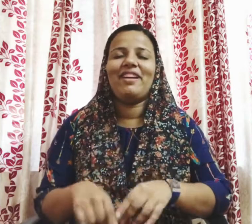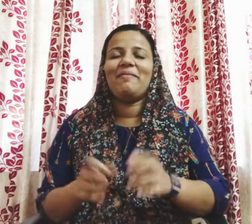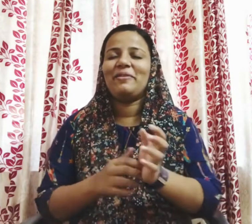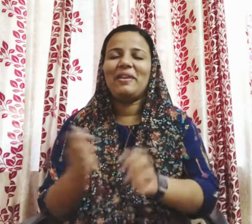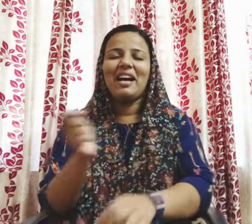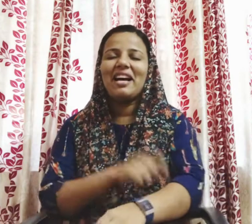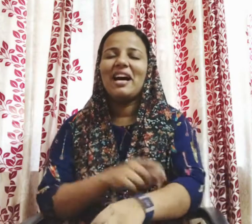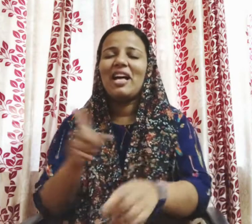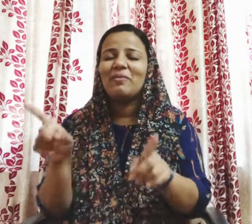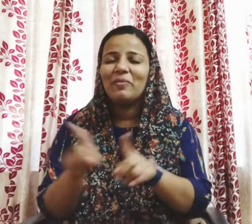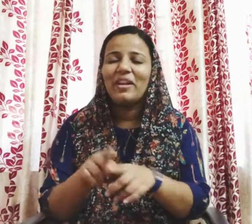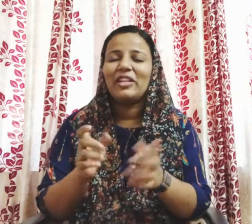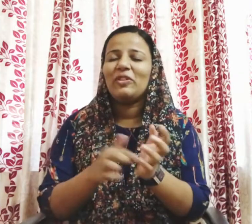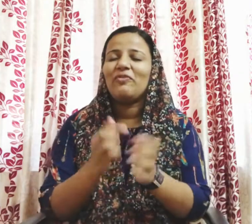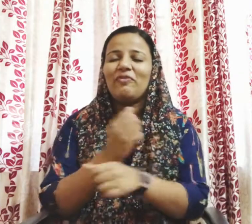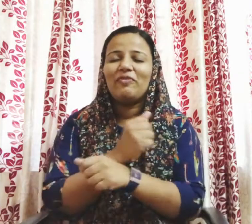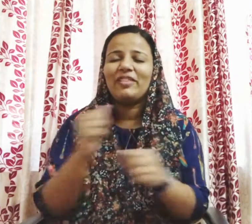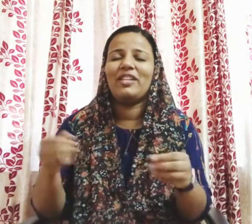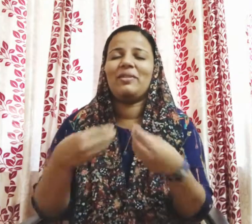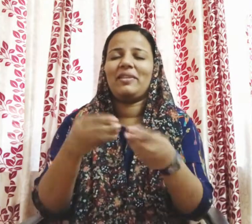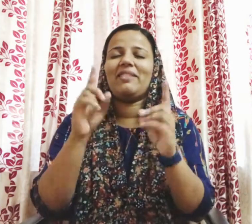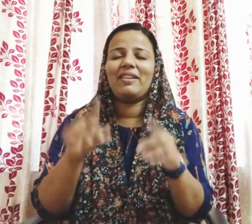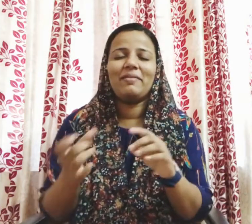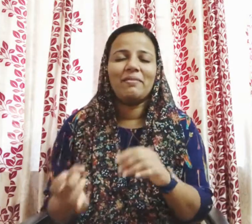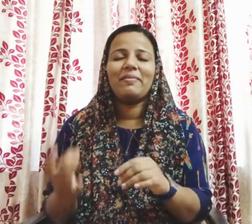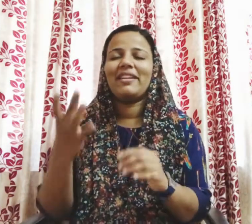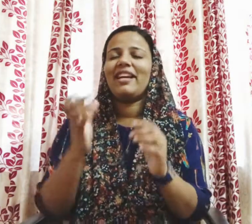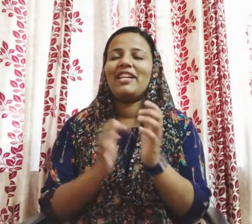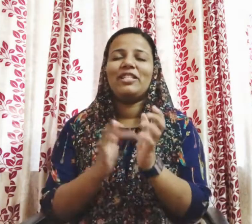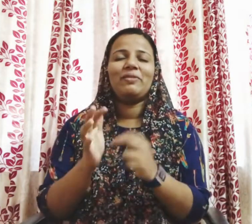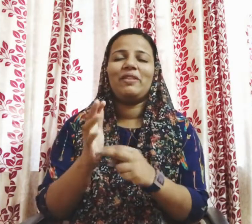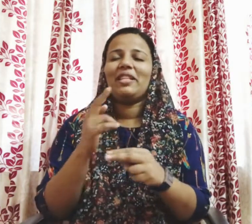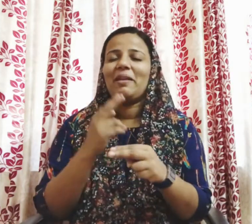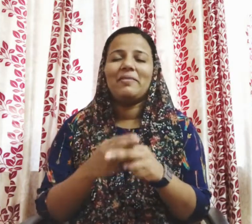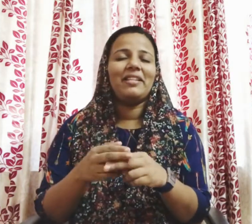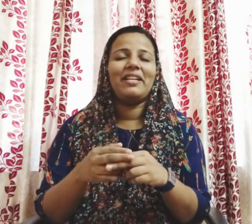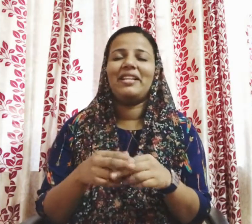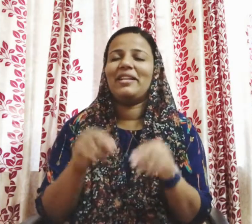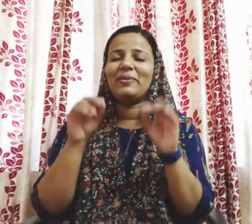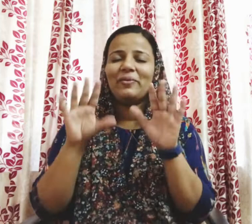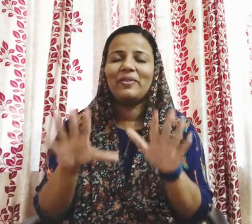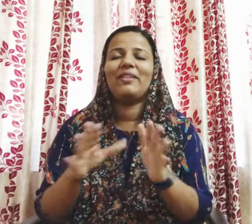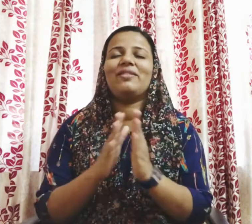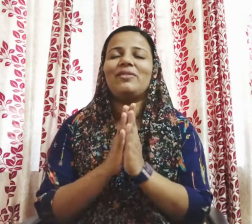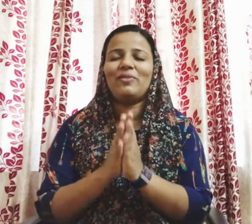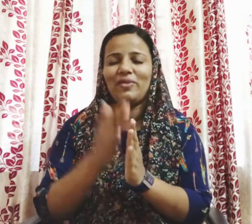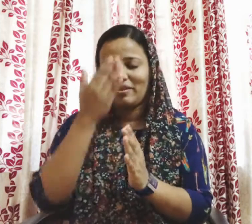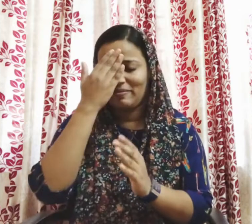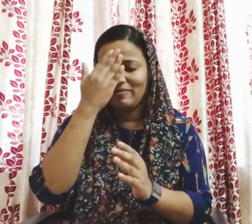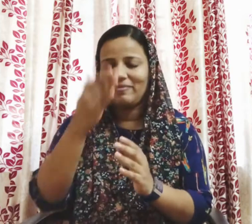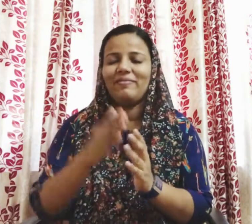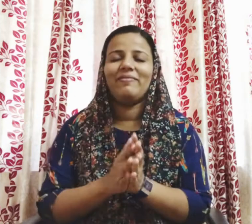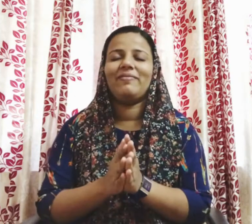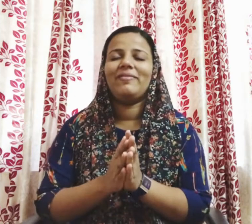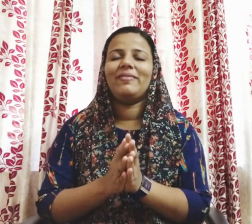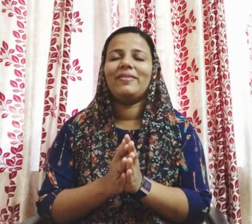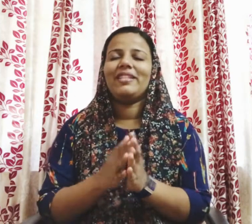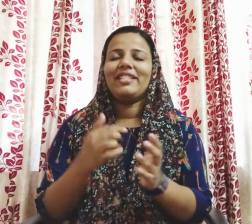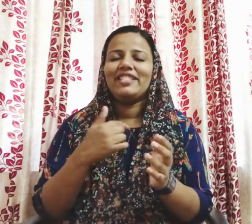വെക്കണമേ. അടിപ്പിടരാനുള്ള സൗഖ്യത്തെ കർത്താവേ ഇന്ന് പ്രഭാതത്തിൽ യേശുവിൻ്റെ നാമത്തിൽ തൻ്റെ മക്കളുടെ മേൽ അങ്ങ് കൊടുത്തിരിക്കുന്നതിനായി സ്തോത്രം. അങ്ങ് പറഞ്ഞു,